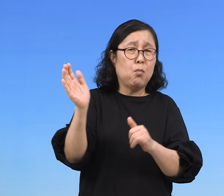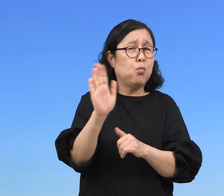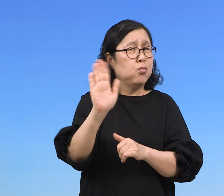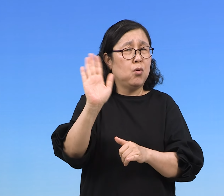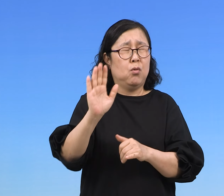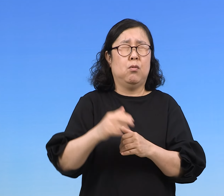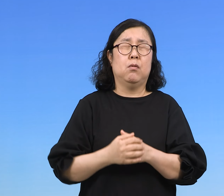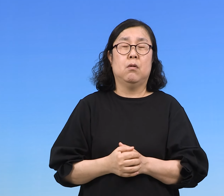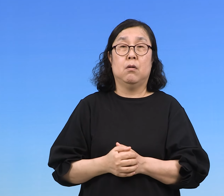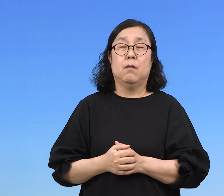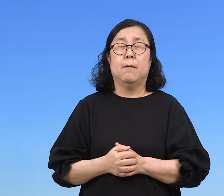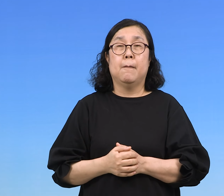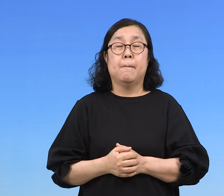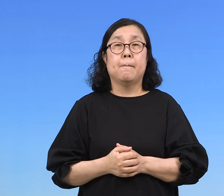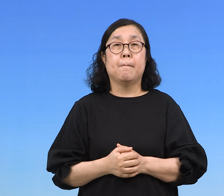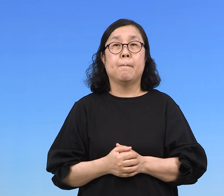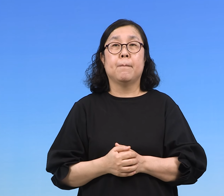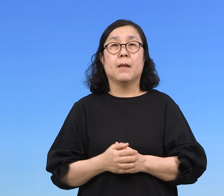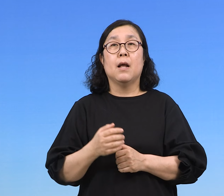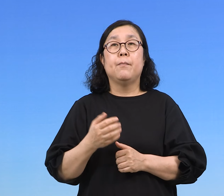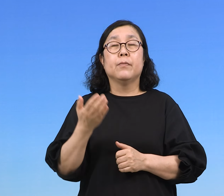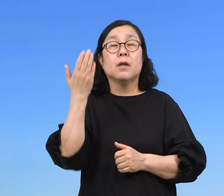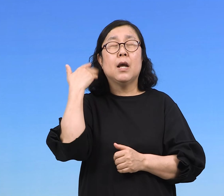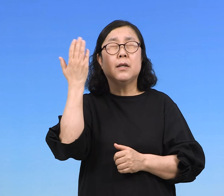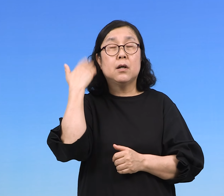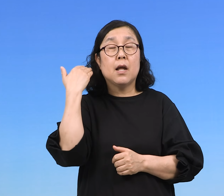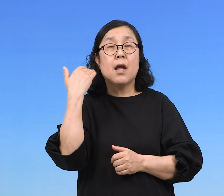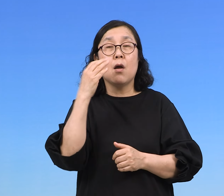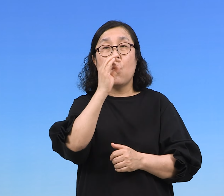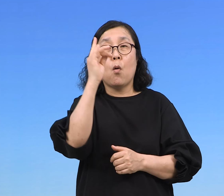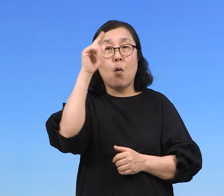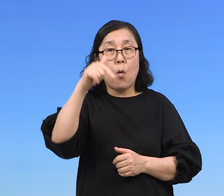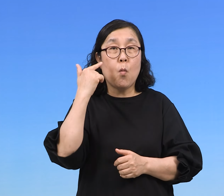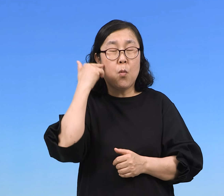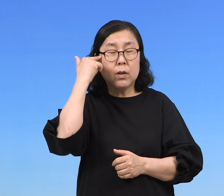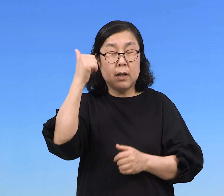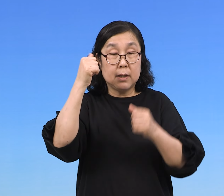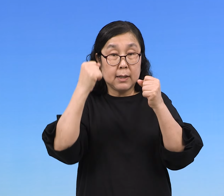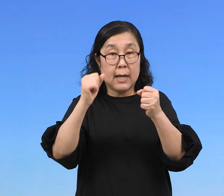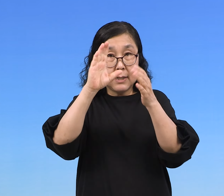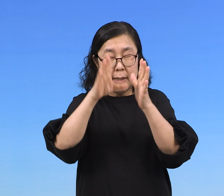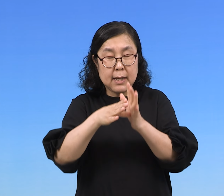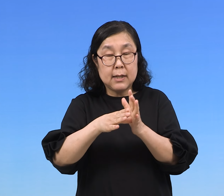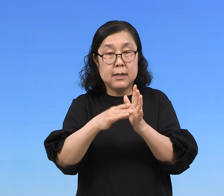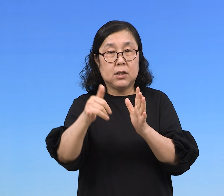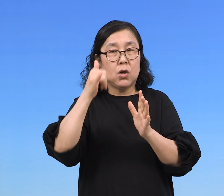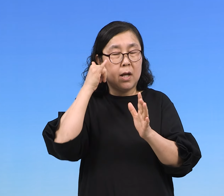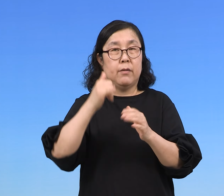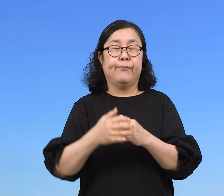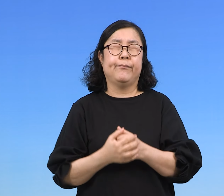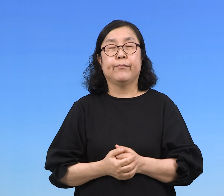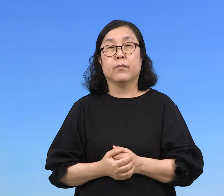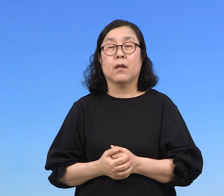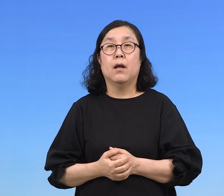안 꾸짖으세요. 예전에 오카노 목사님 계실 때는 화요일 날 오후면 전화가